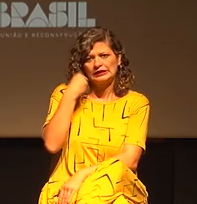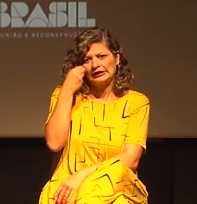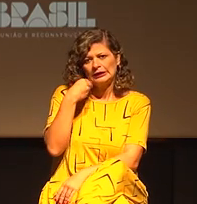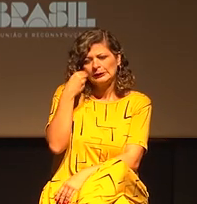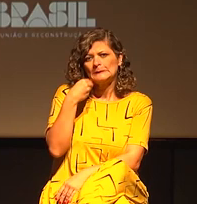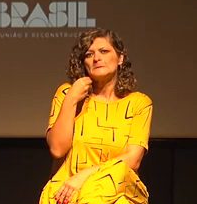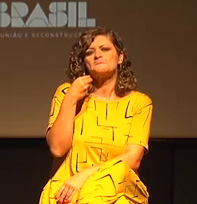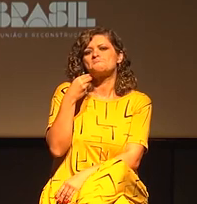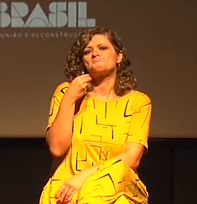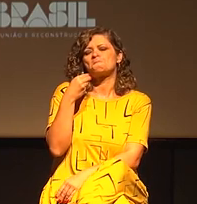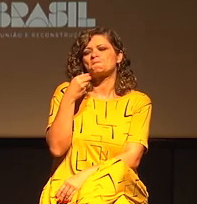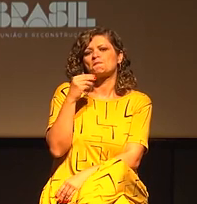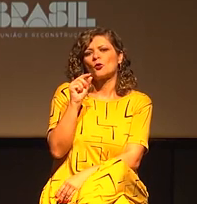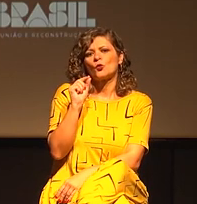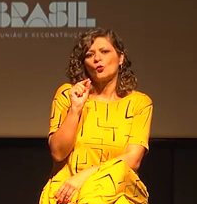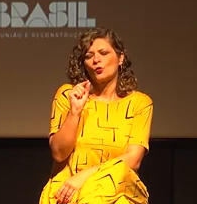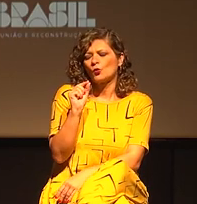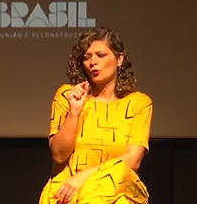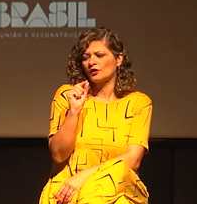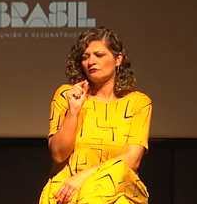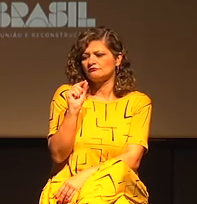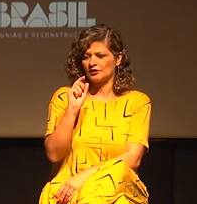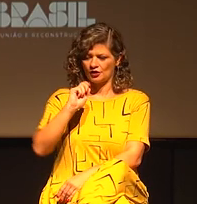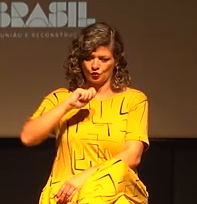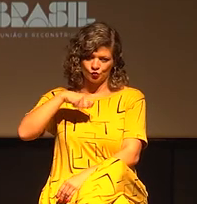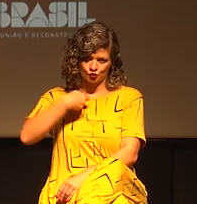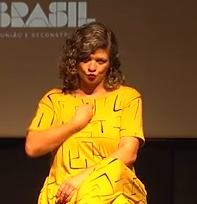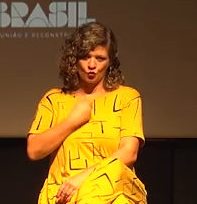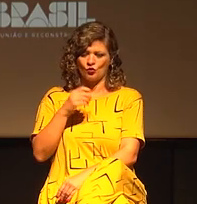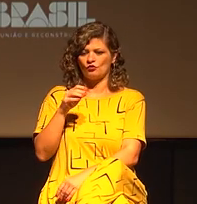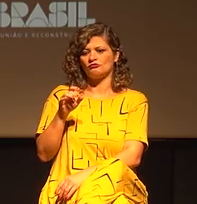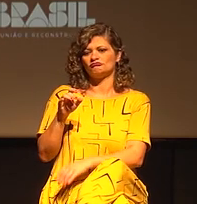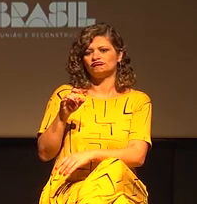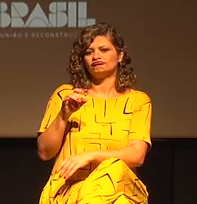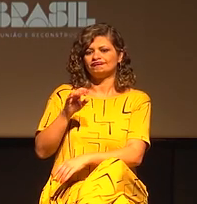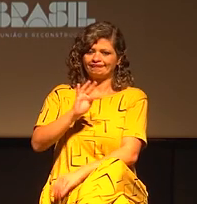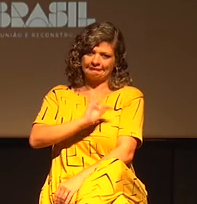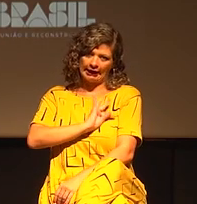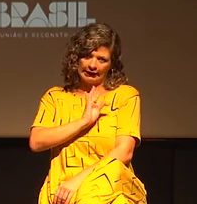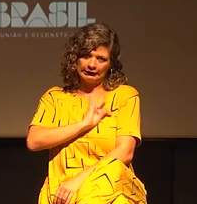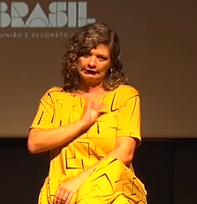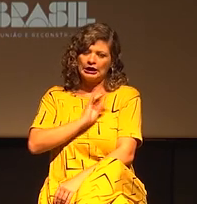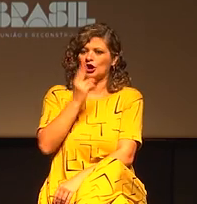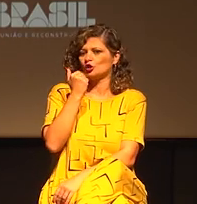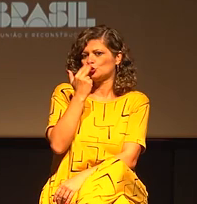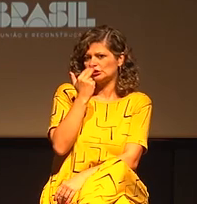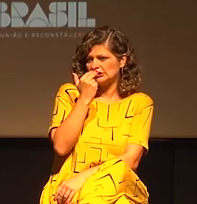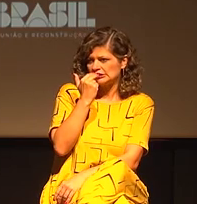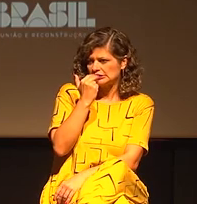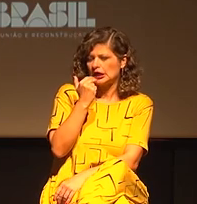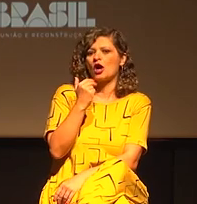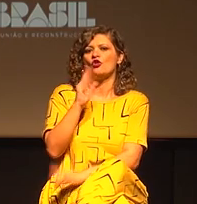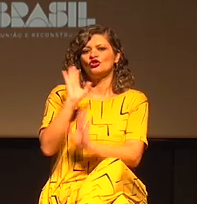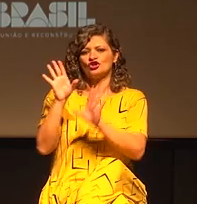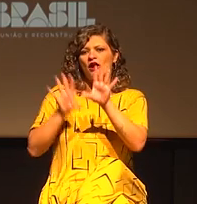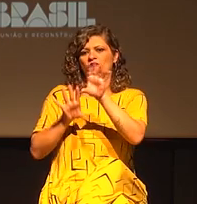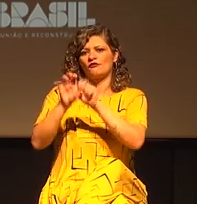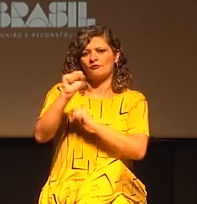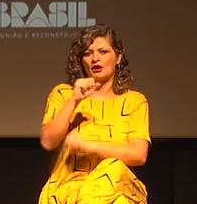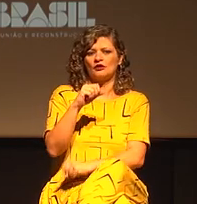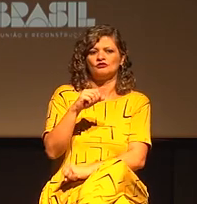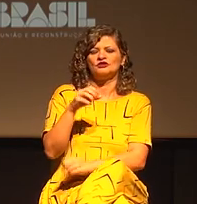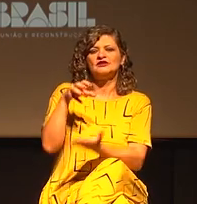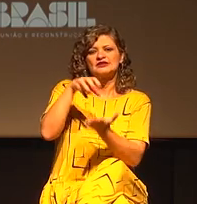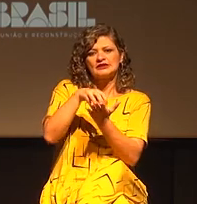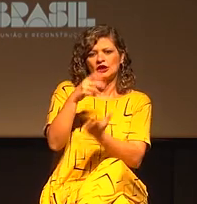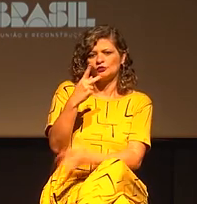para essa luta eh eu sou Técnica em Nutrição técnica em cozinha pel sen Paula Souza se tiver alguém S Paula Souza depois eu